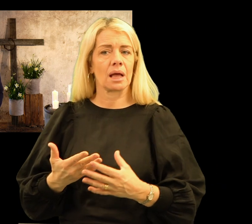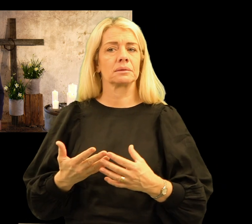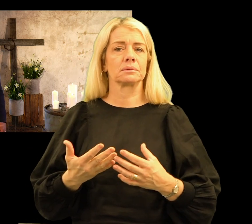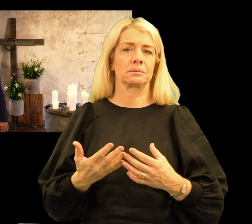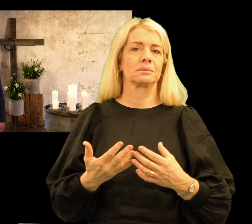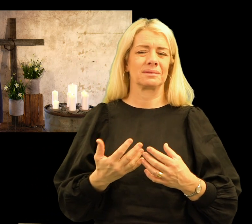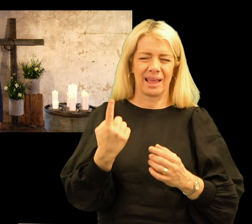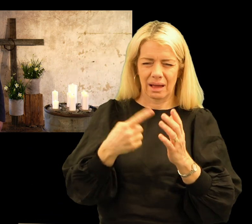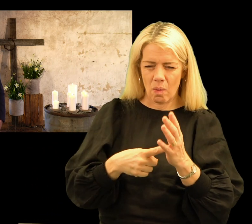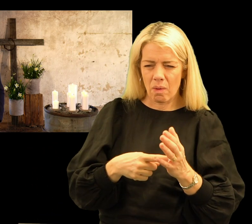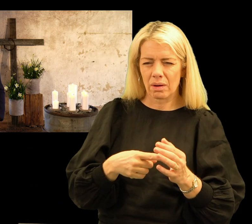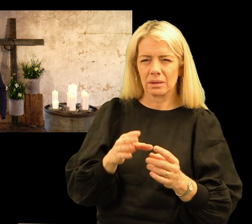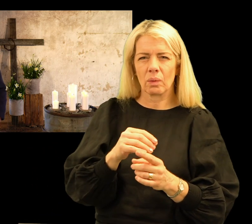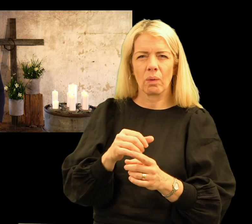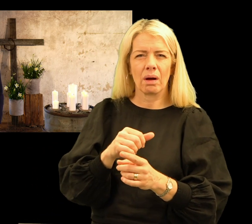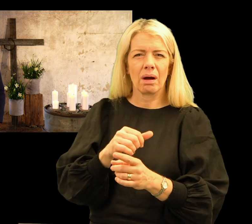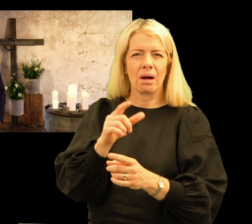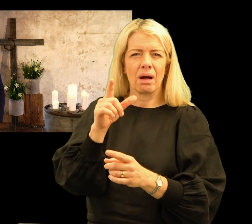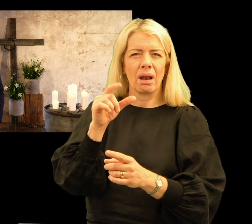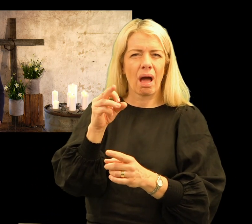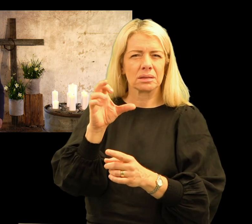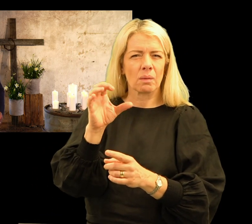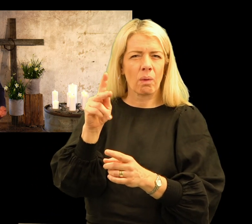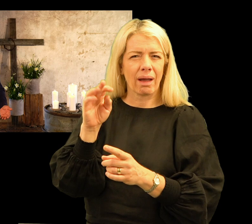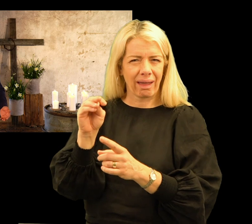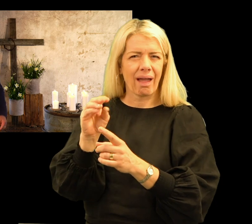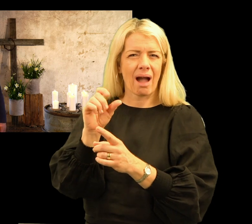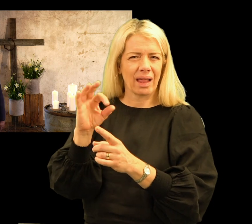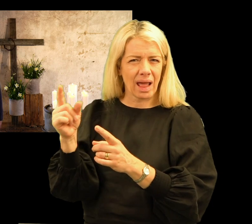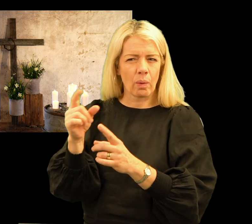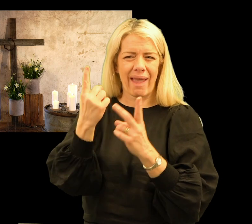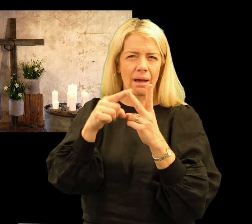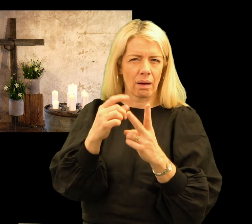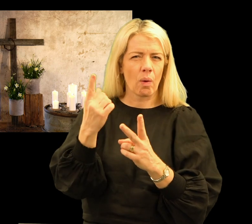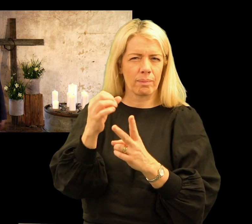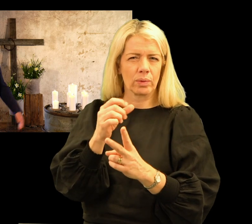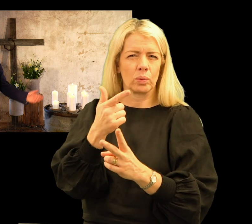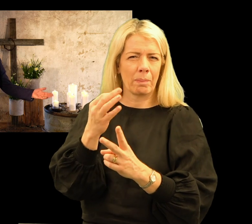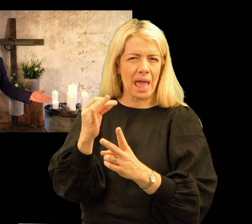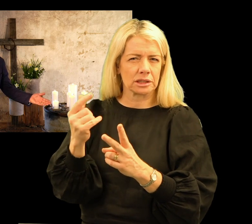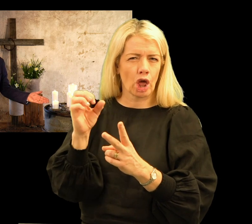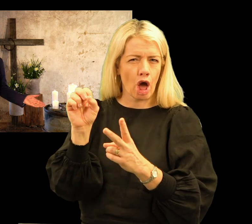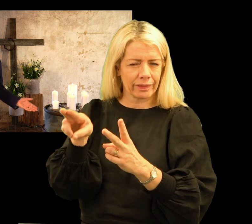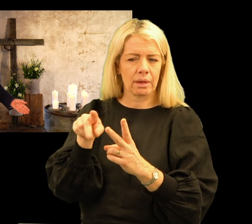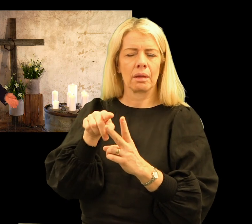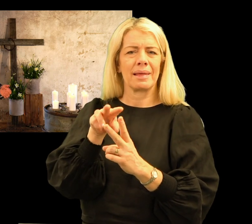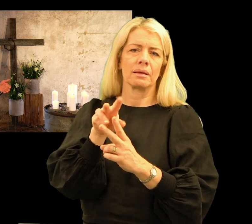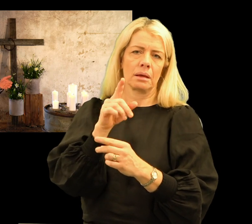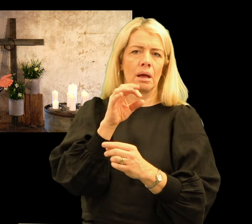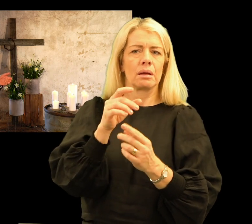sedan dess. En gång på grund av Lars-Åke Lagrell och en gång på grund av Tobias Gran. Men hur som